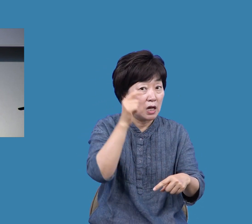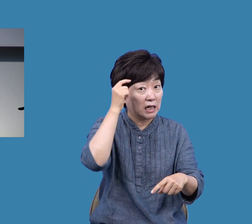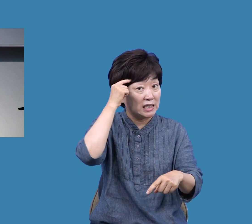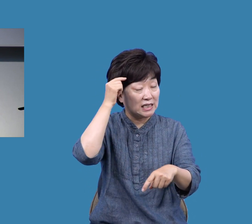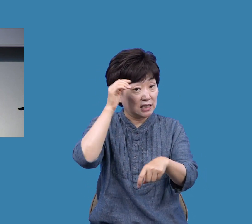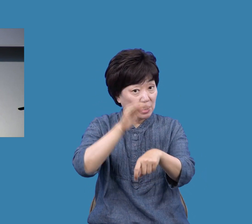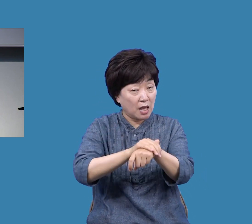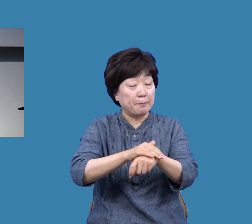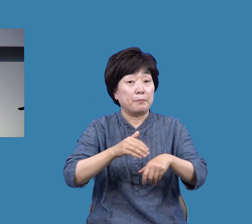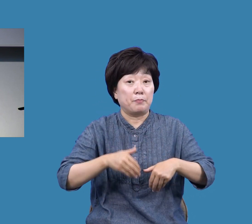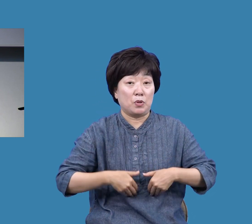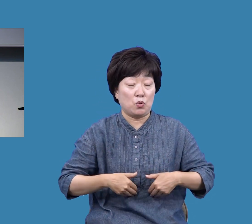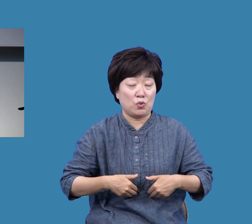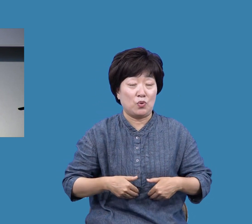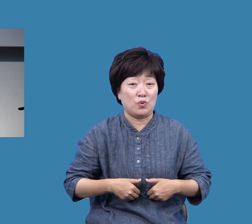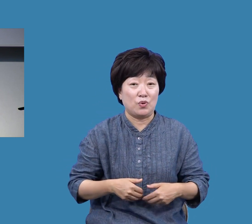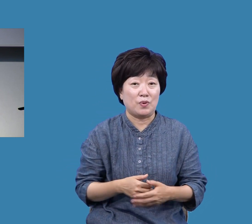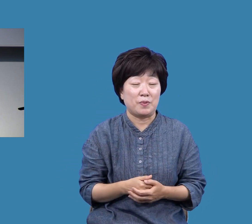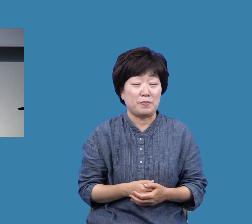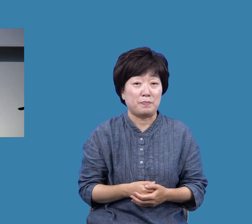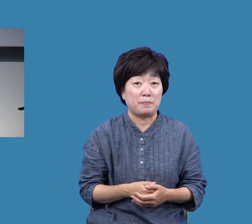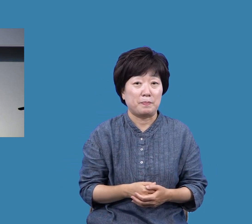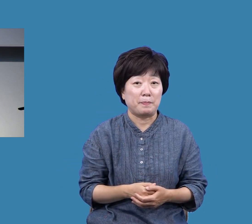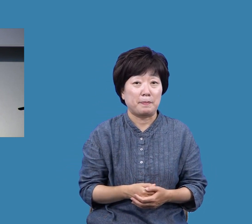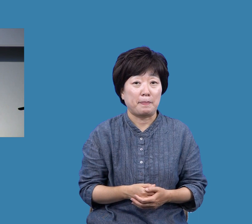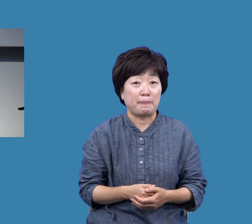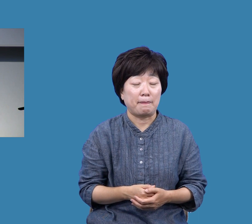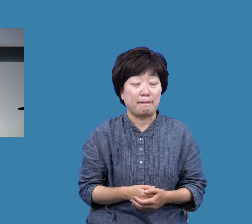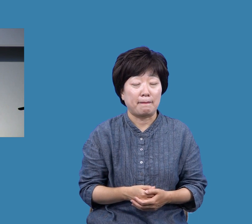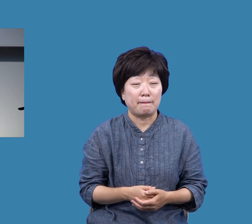뜻은 아닙니다. 이것도 잘못 얘기해 놓으면 큰일 나는데